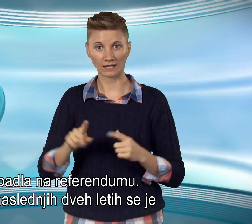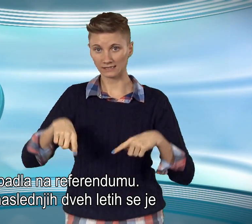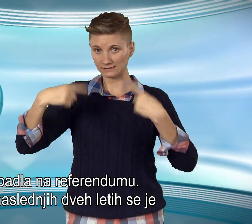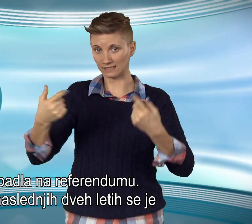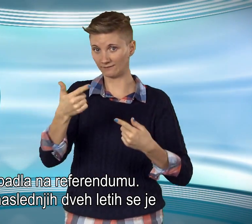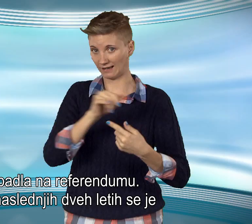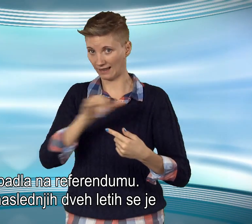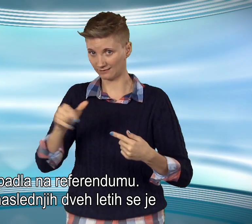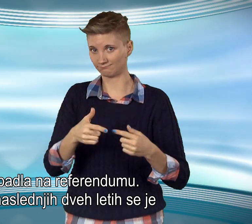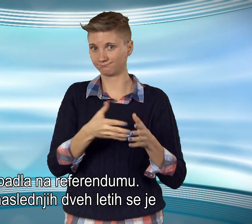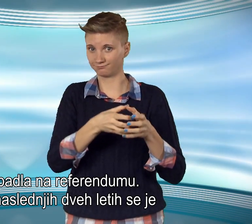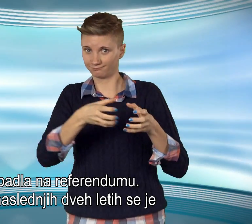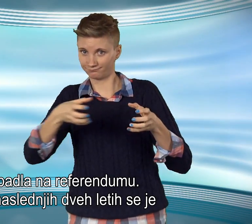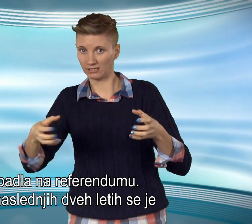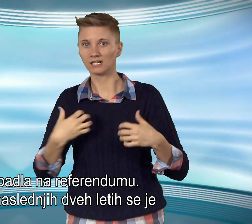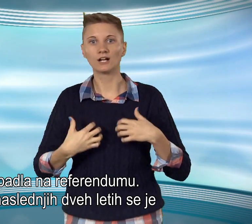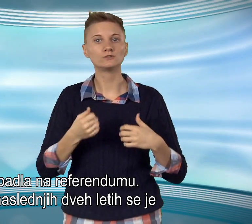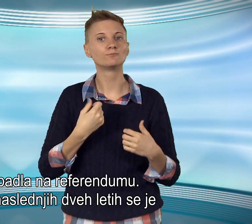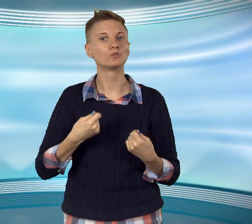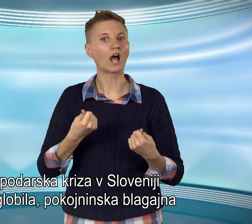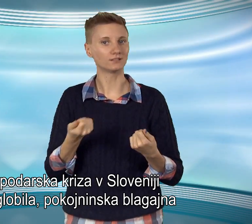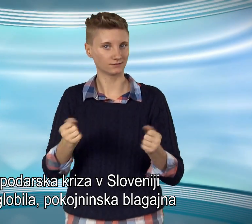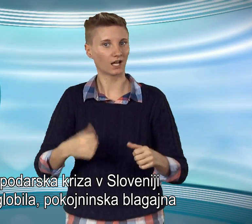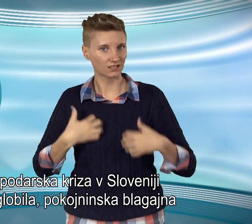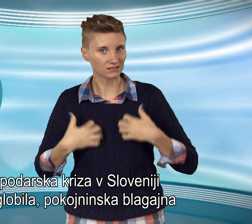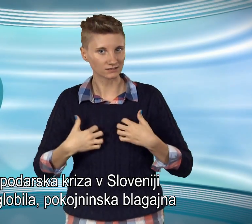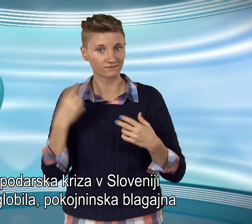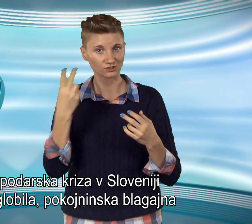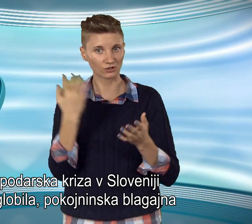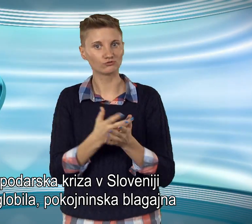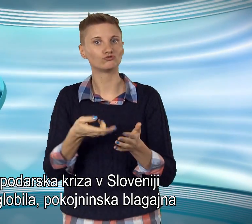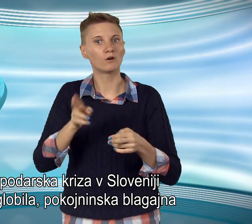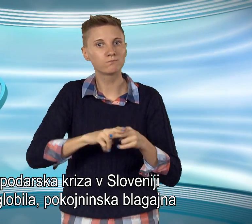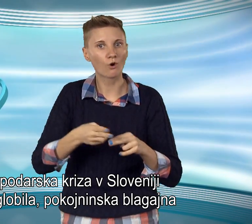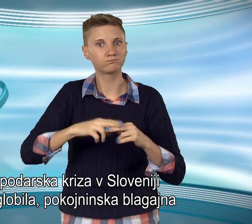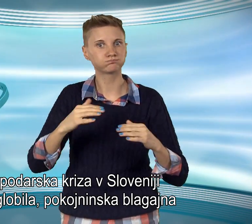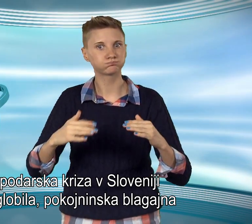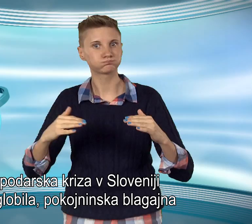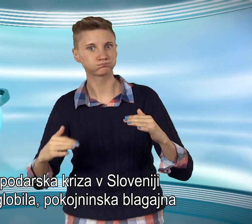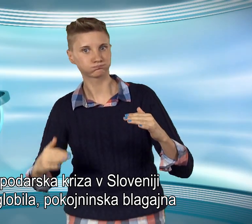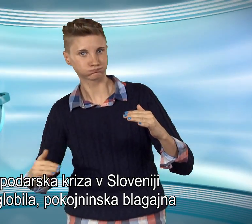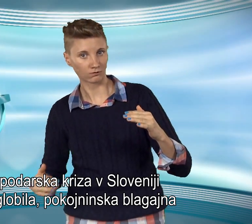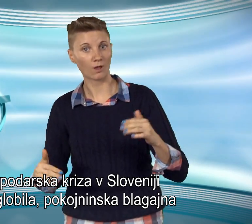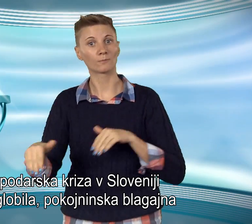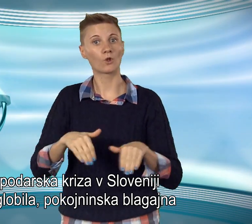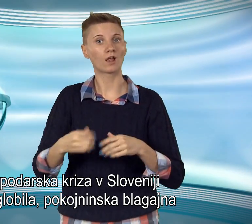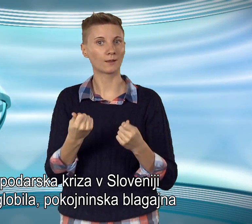V naslednjih 2 letih se je gospodarska kriza v Sloveniji še poglobila, pokojninska blagajna pa se je vse bolj